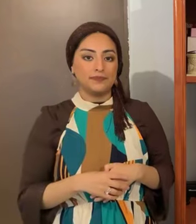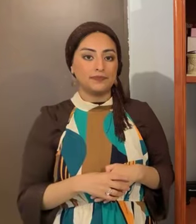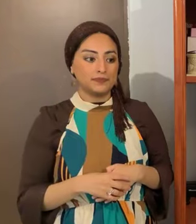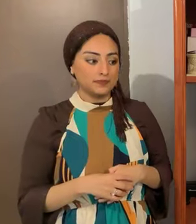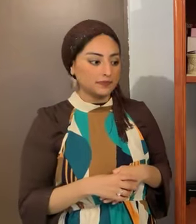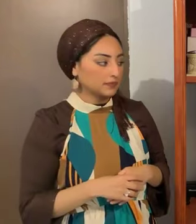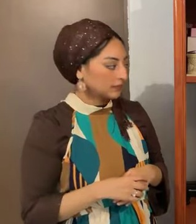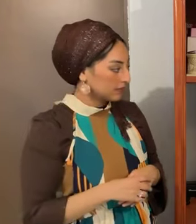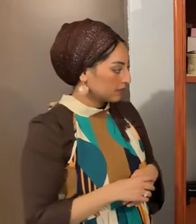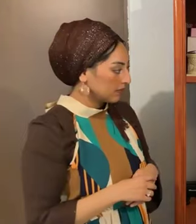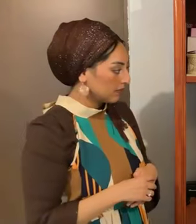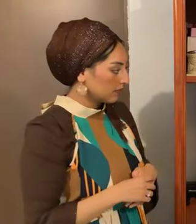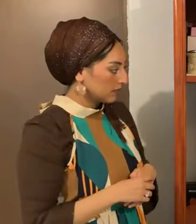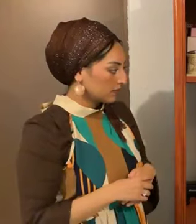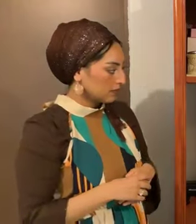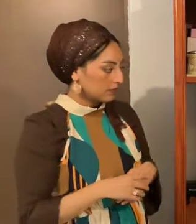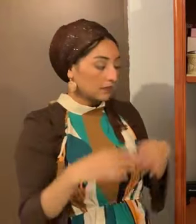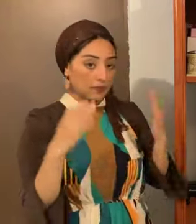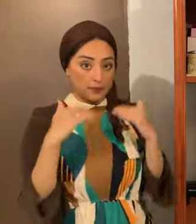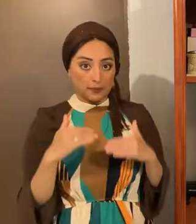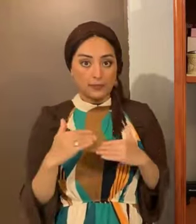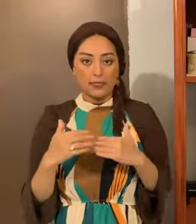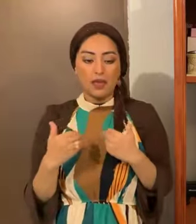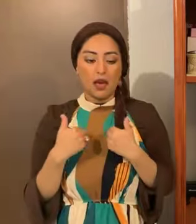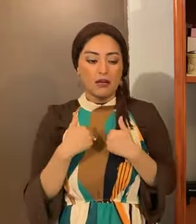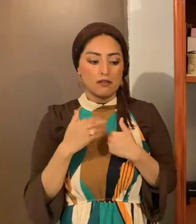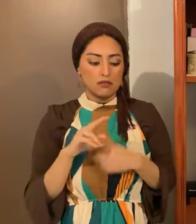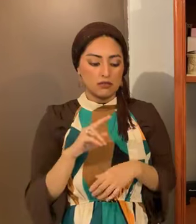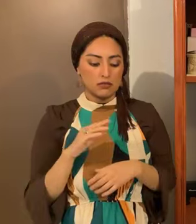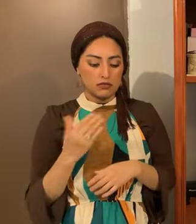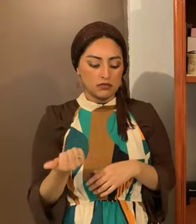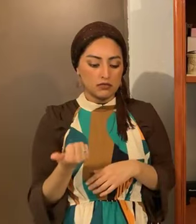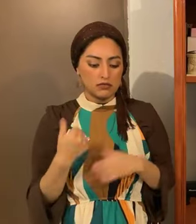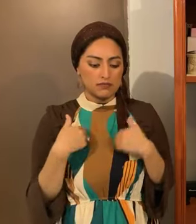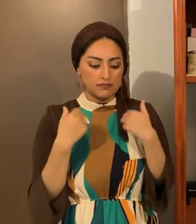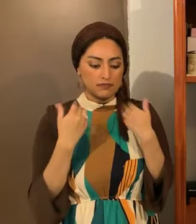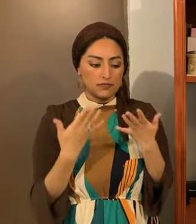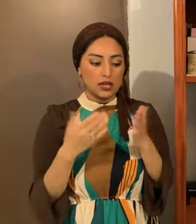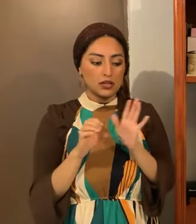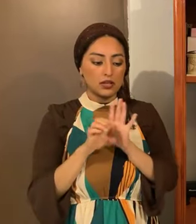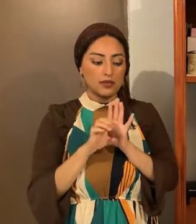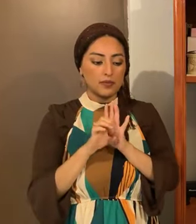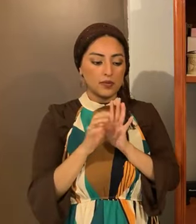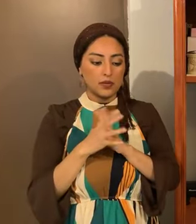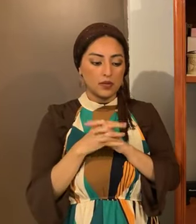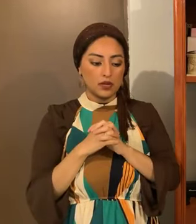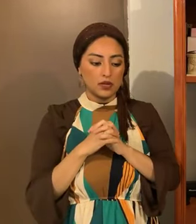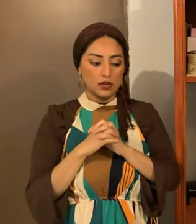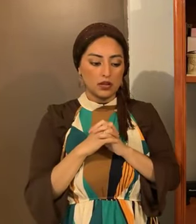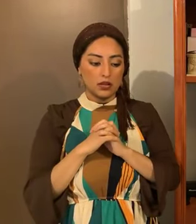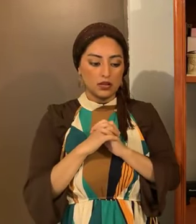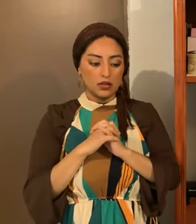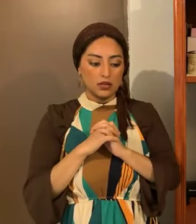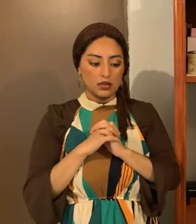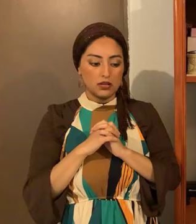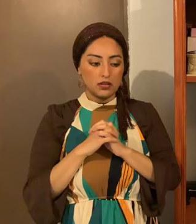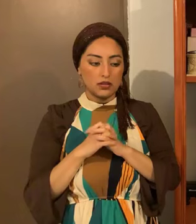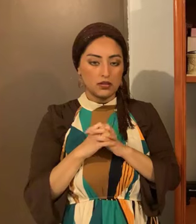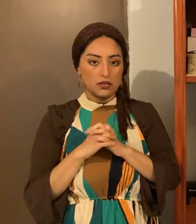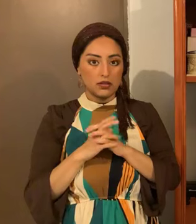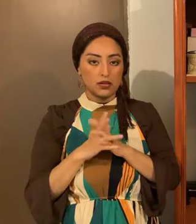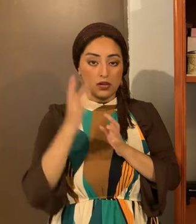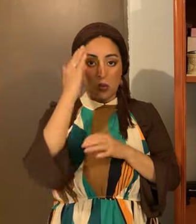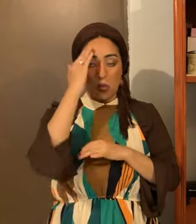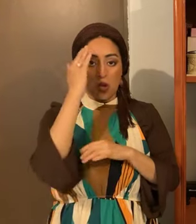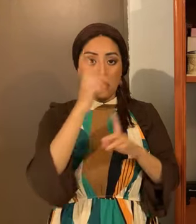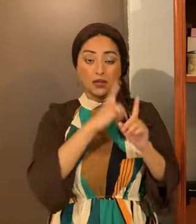amado Rey Luis. Ahora también tenemos varios ejemplos, Sabemos que el rey David,